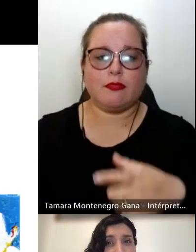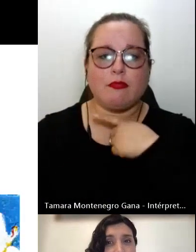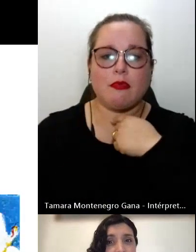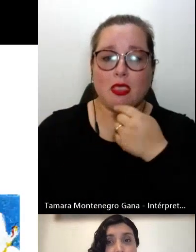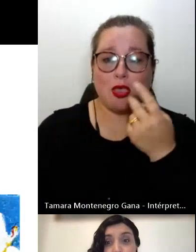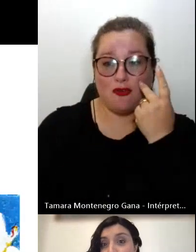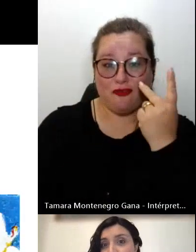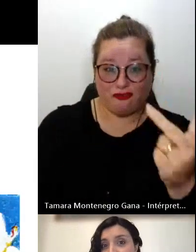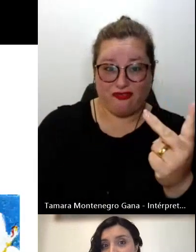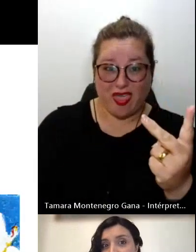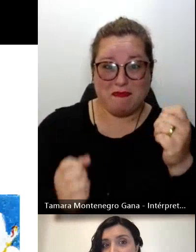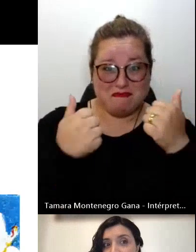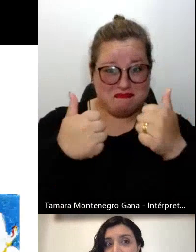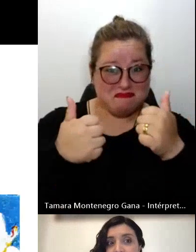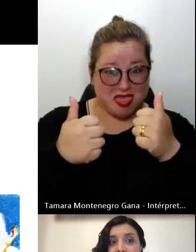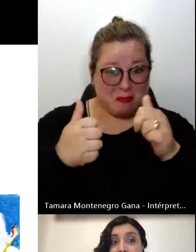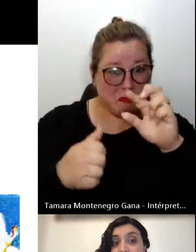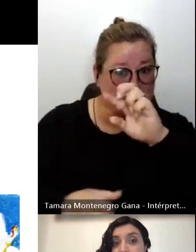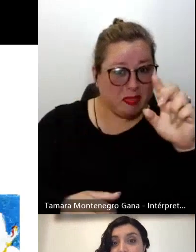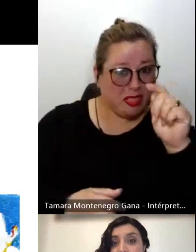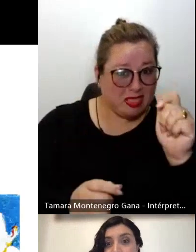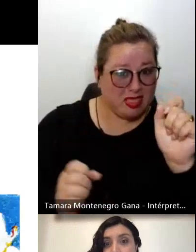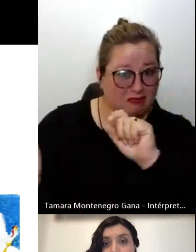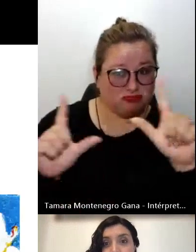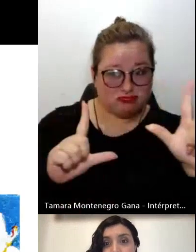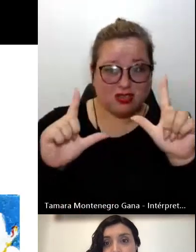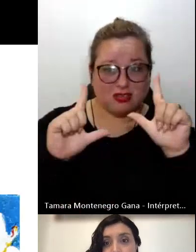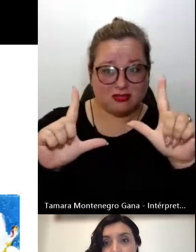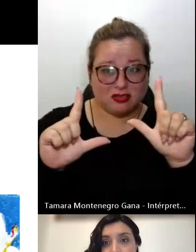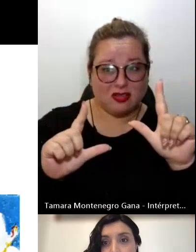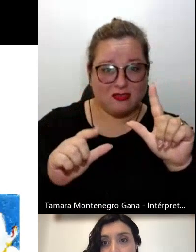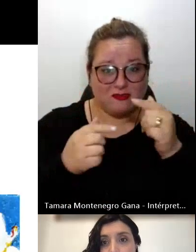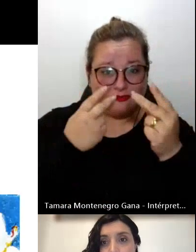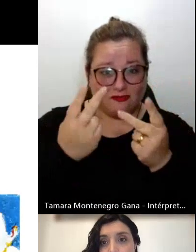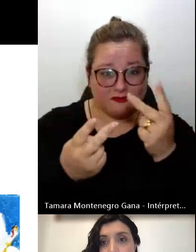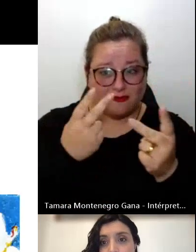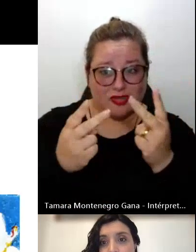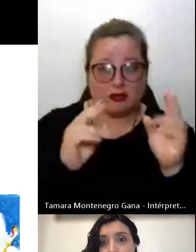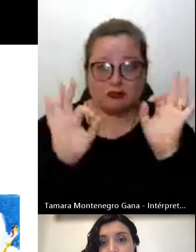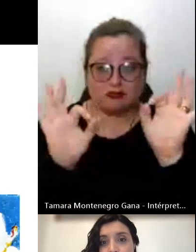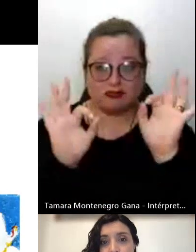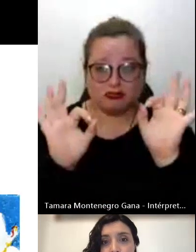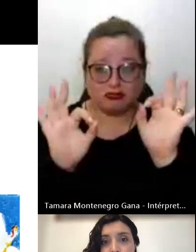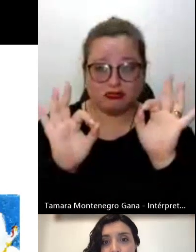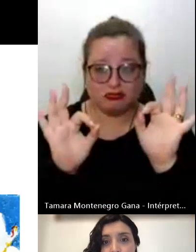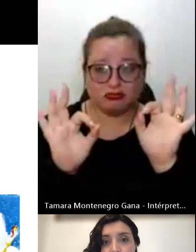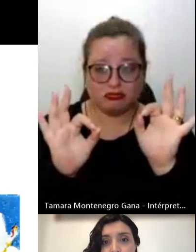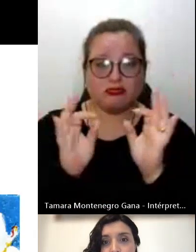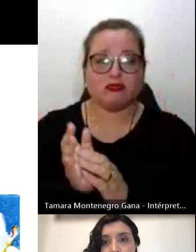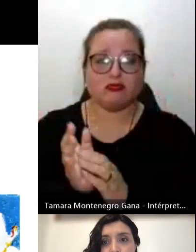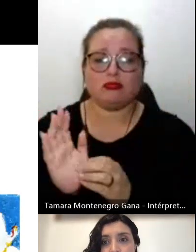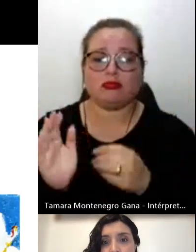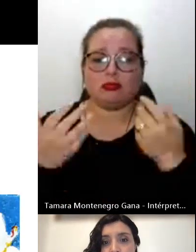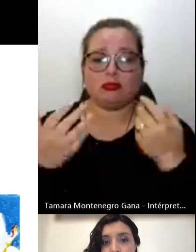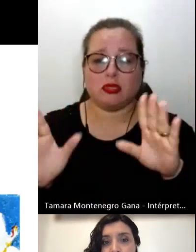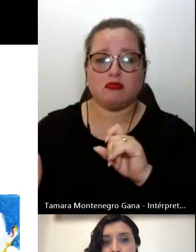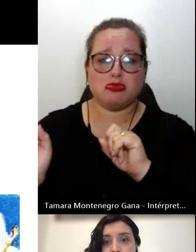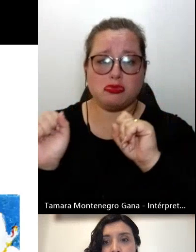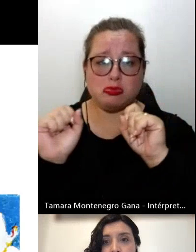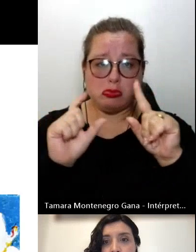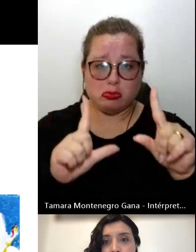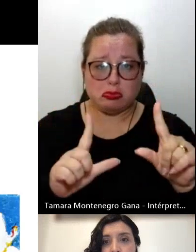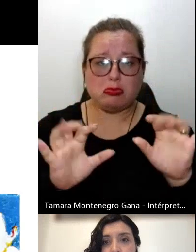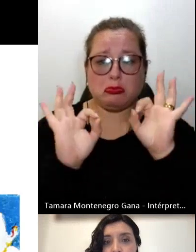bien la presentación a la Sí, yo la interna? bajé para que se viera bien, claro, una vez que tú ya mostramos